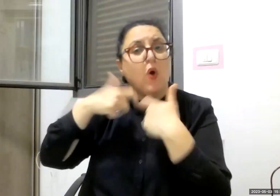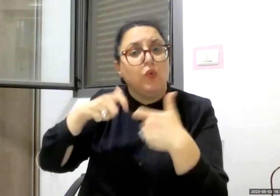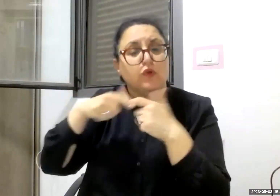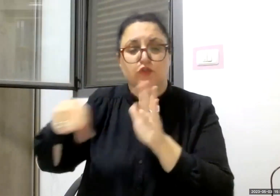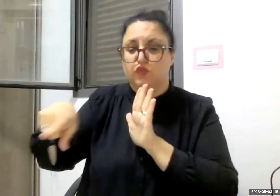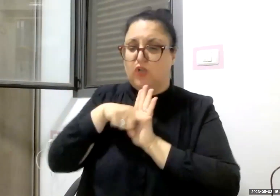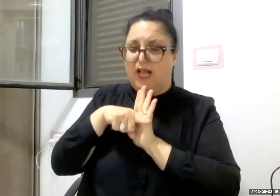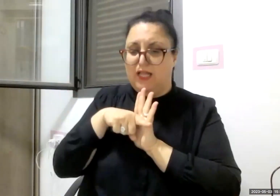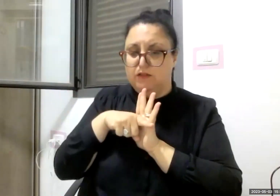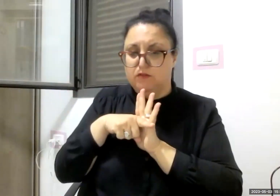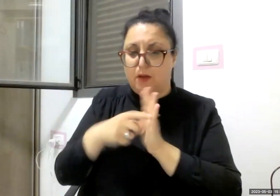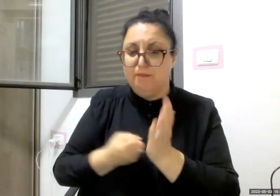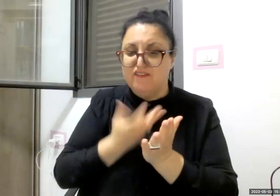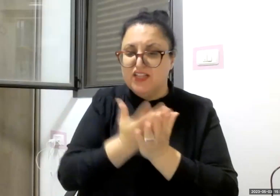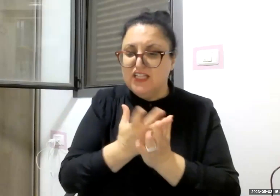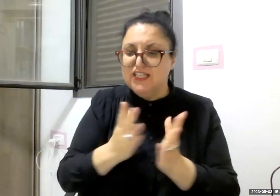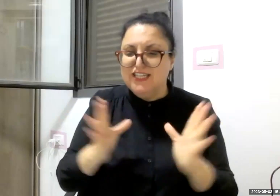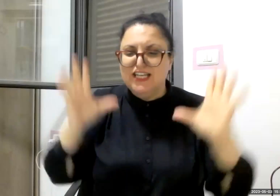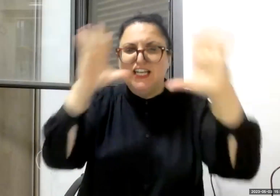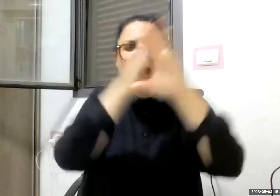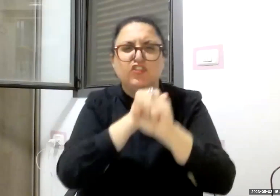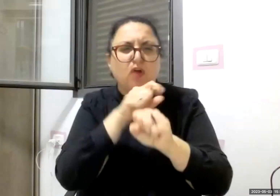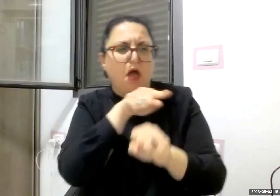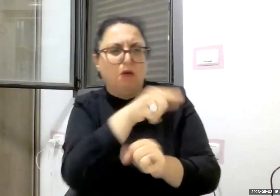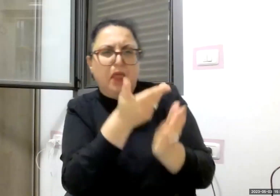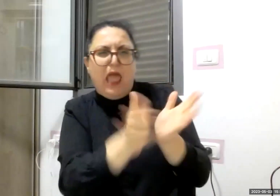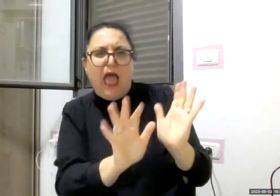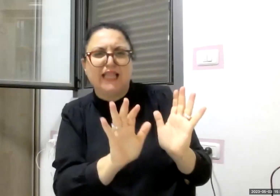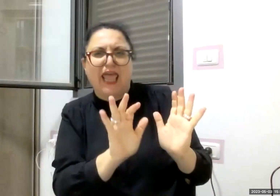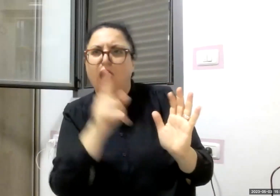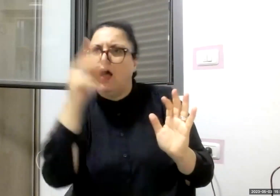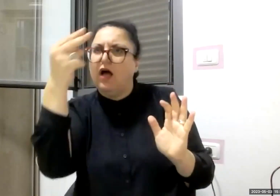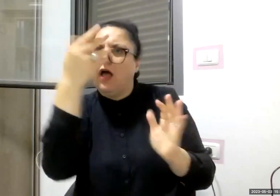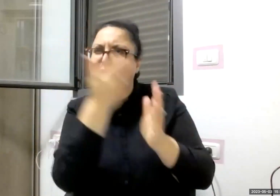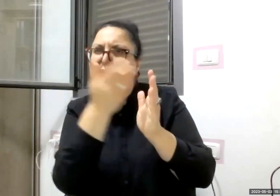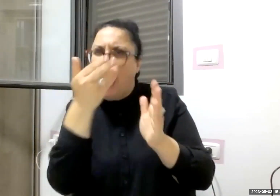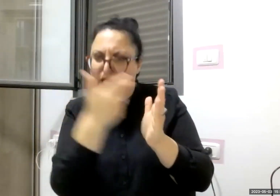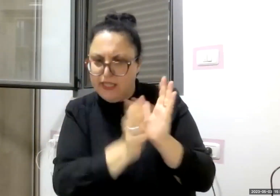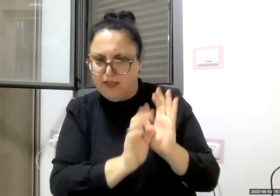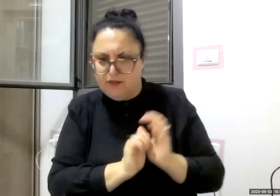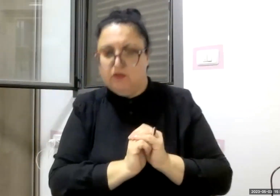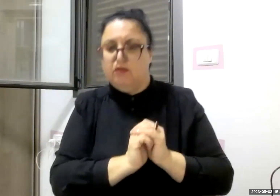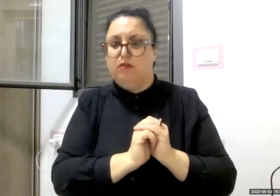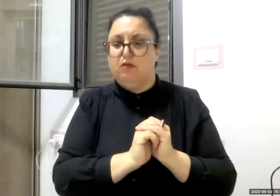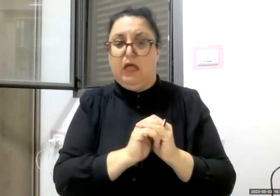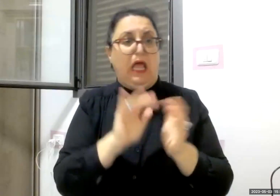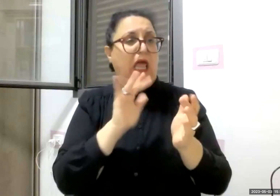הם תורמים משמעות שלילית שתורמת לתחושת החסר.